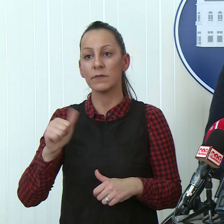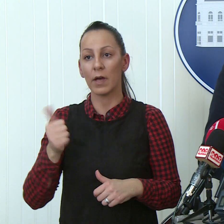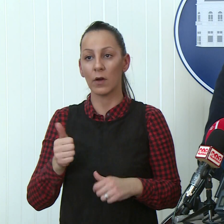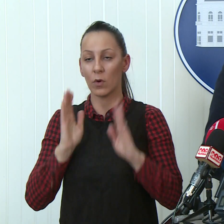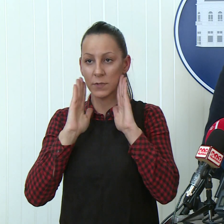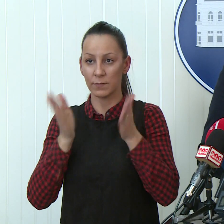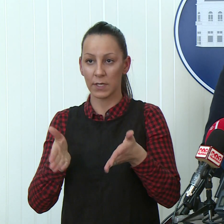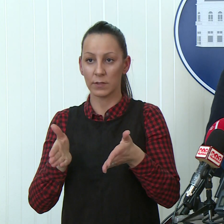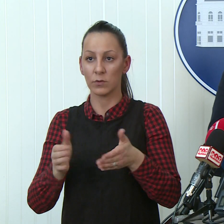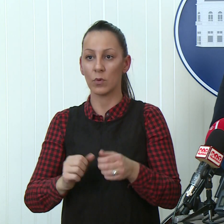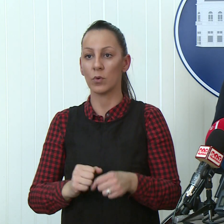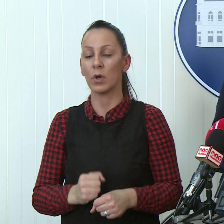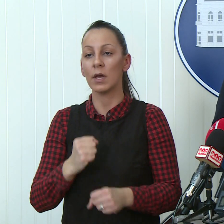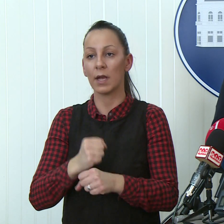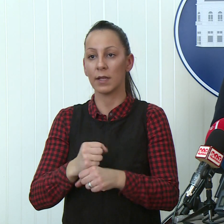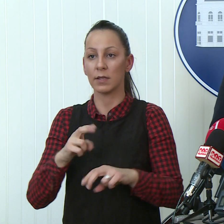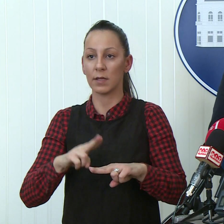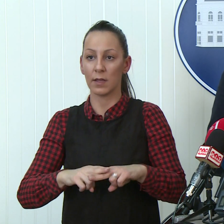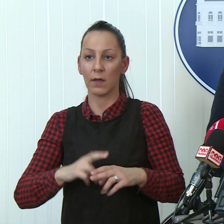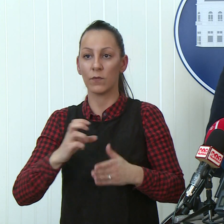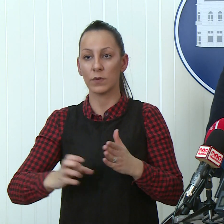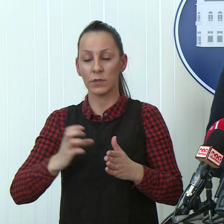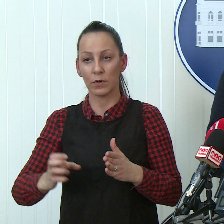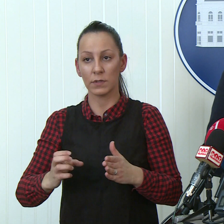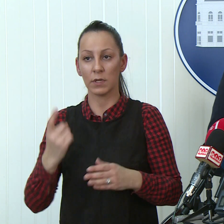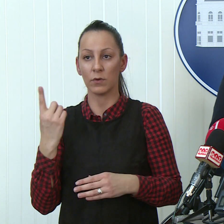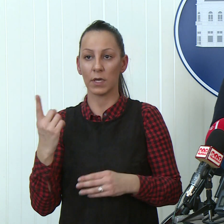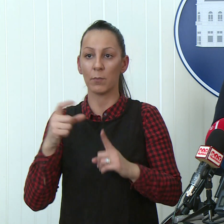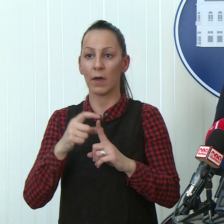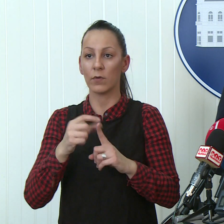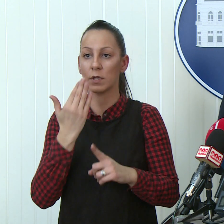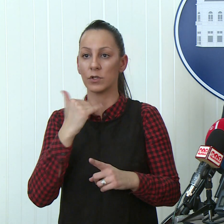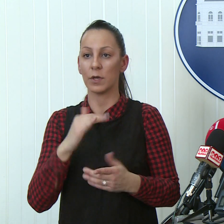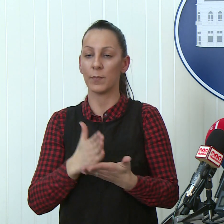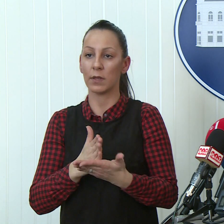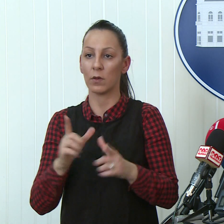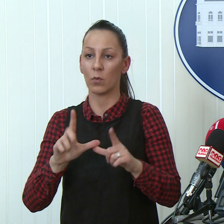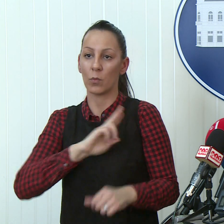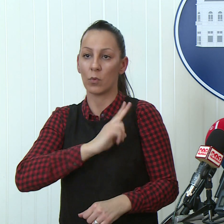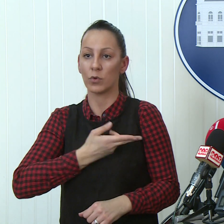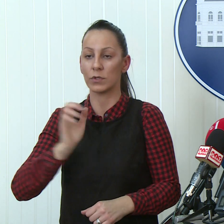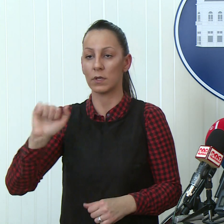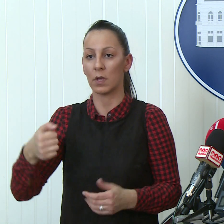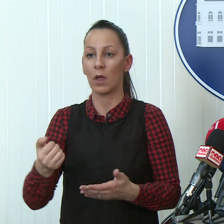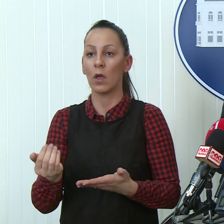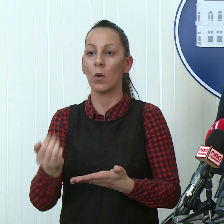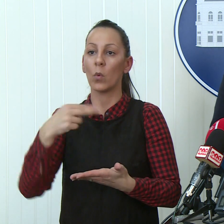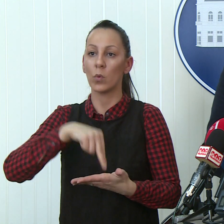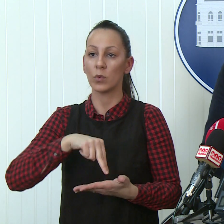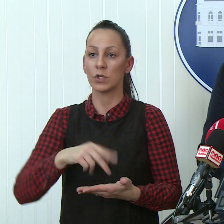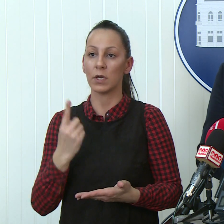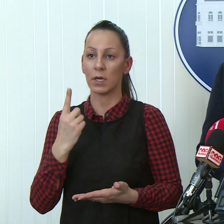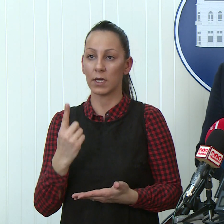Mi se nadamo da će Pavgord vrlo brzo biti u mogućnosti da uđe i da pokrene proizvodnju, što smo i